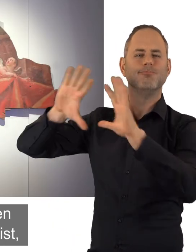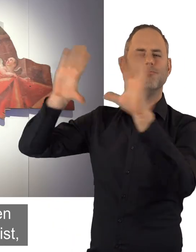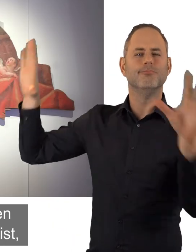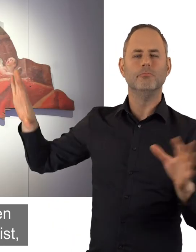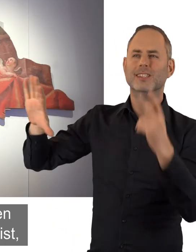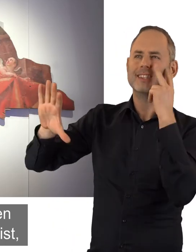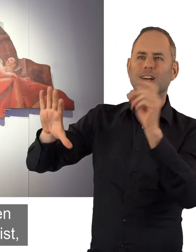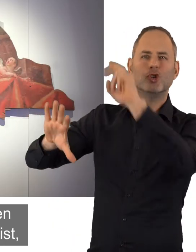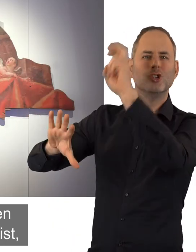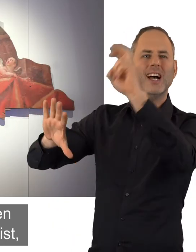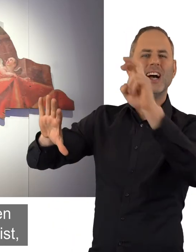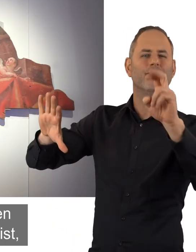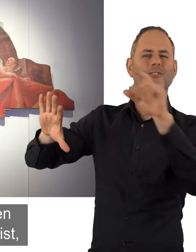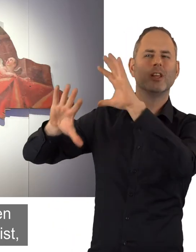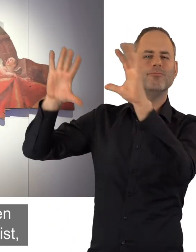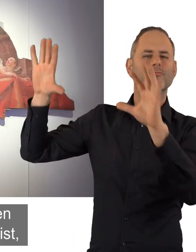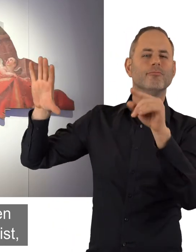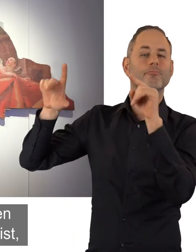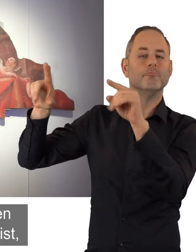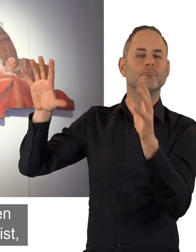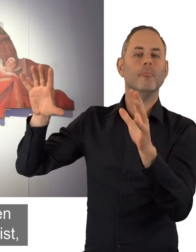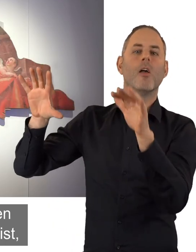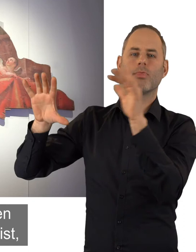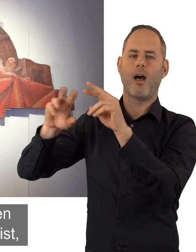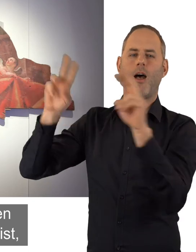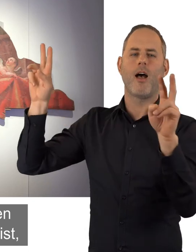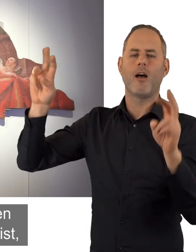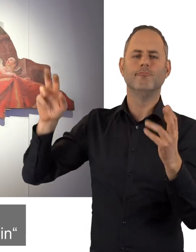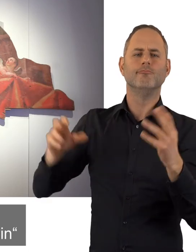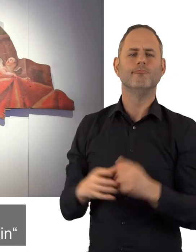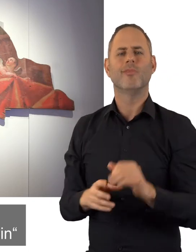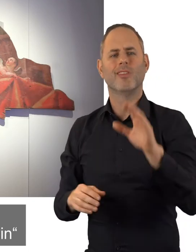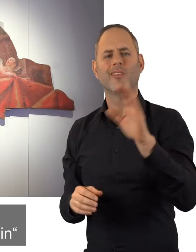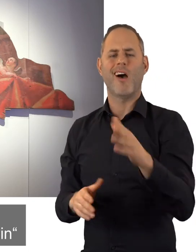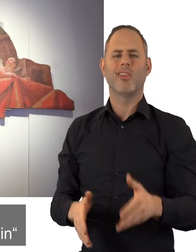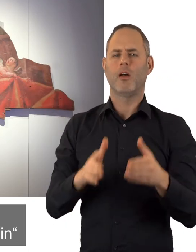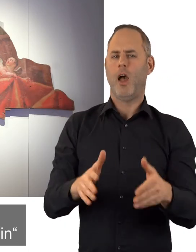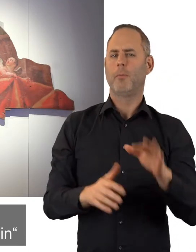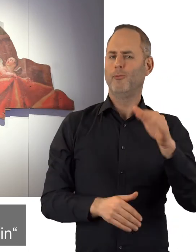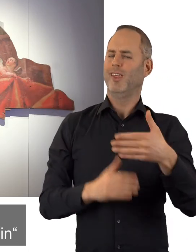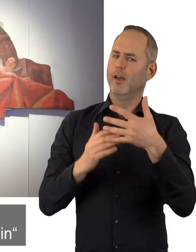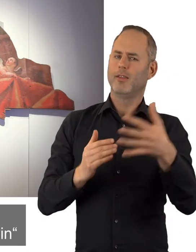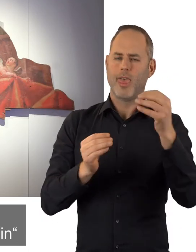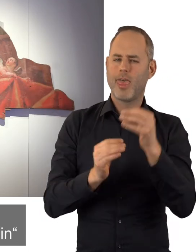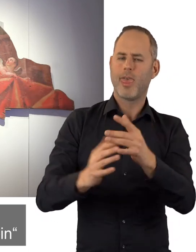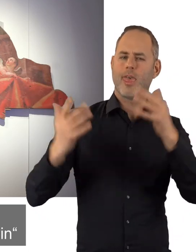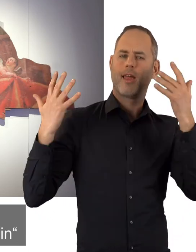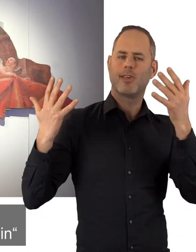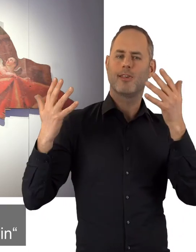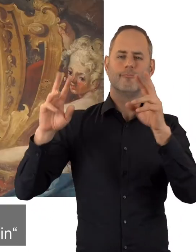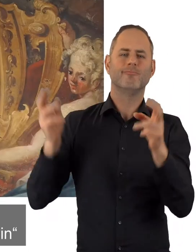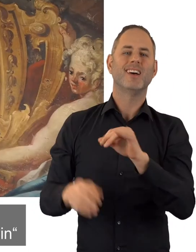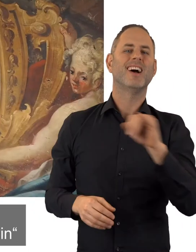vielen heiligen Gräbern zu finden ist, ist auch hier zu sehen, Dein